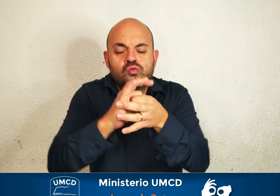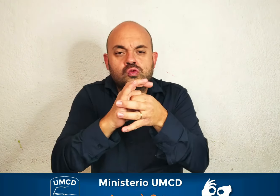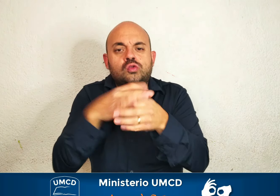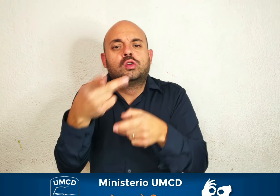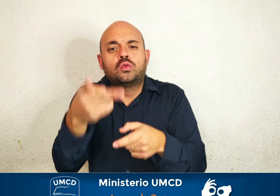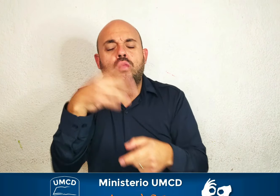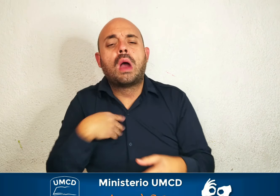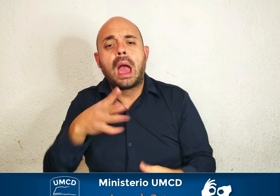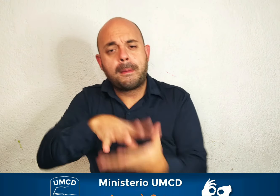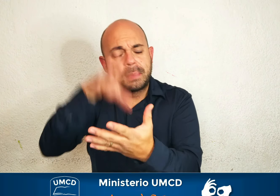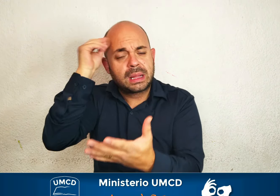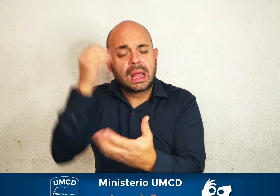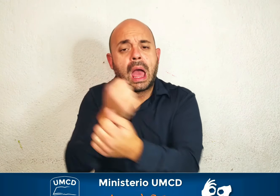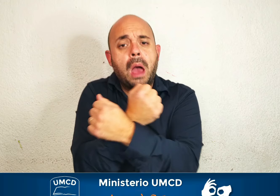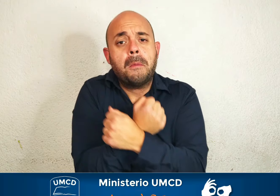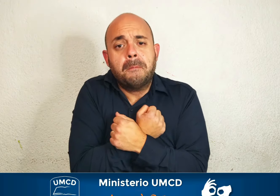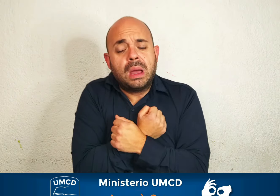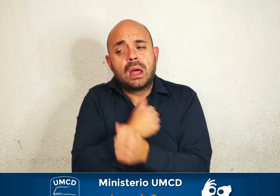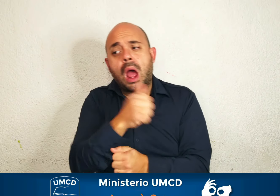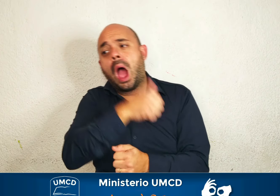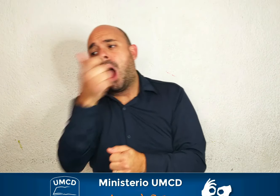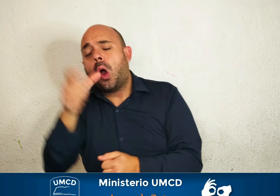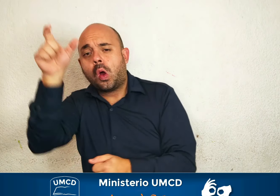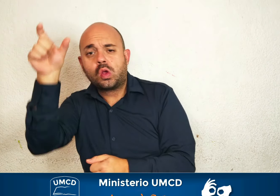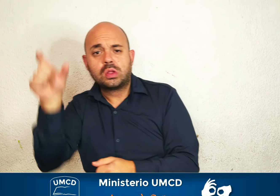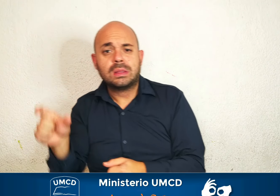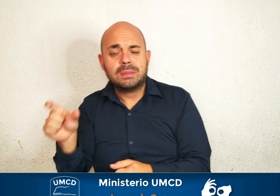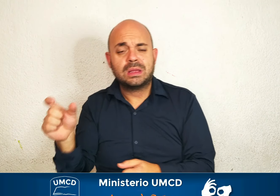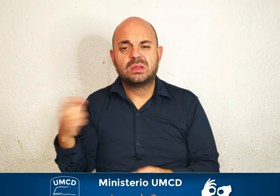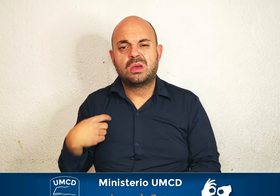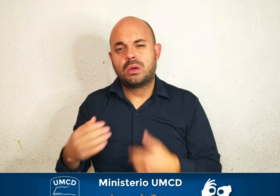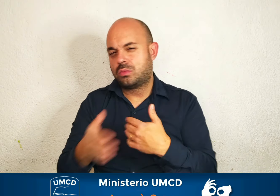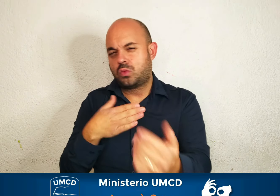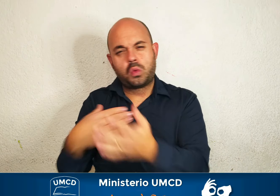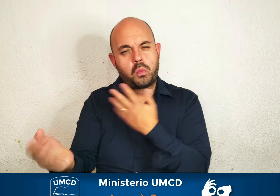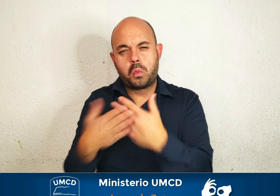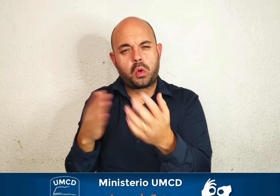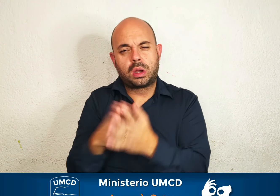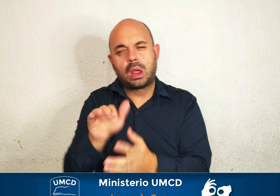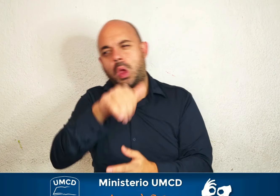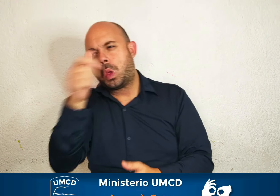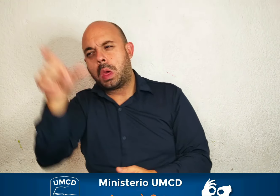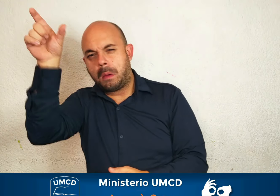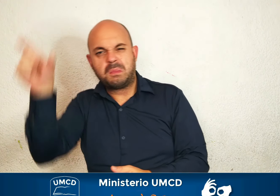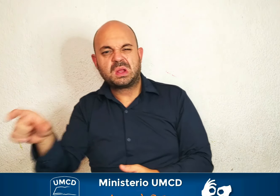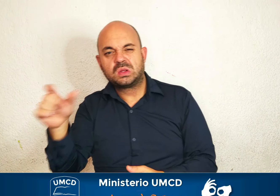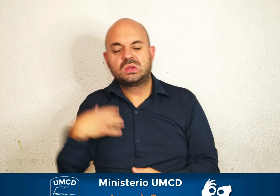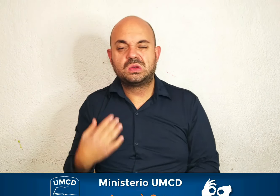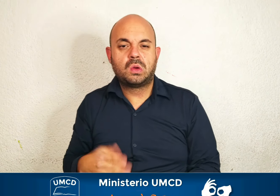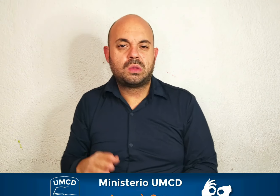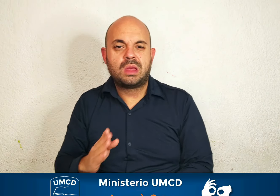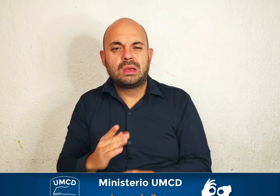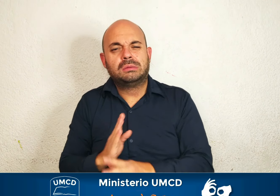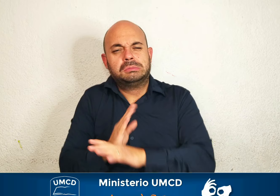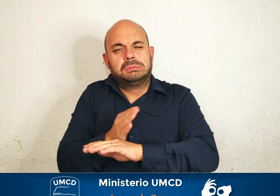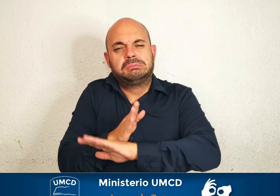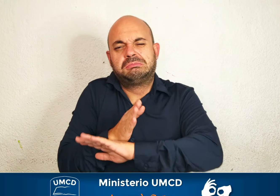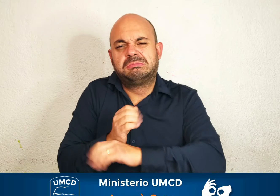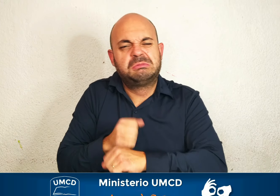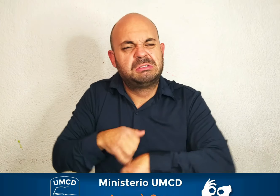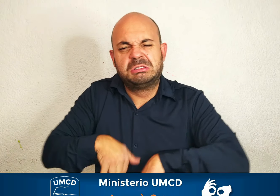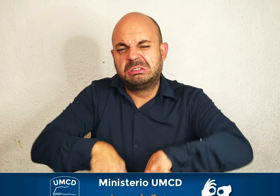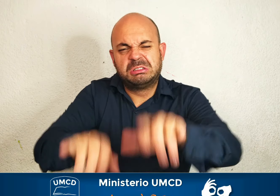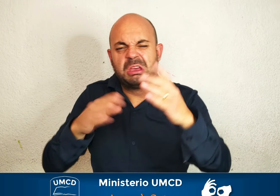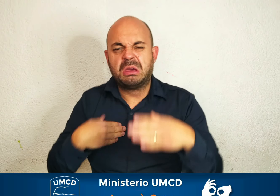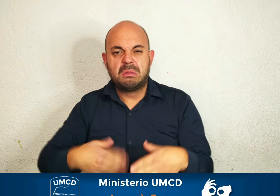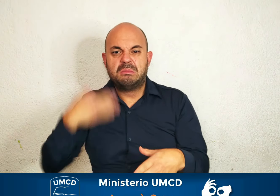total y absoluta, que toda mi vida sea para vivir para Él nada más, entonces yo aprendo en ese momento a amar